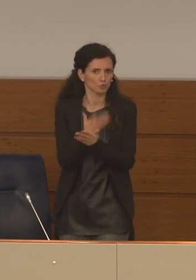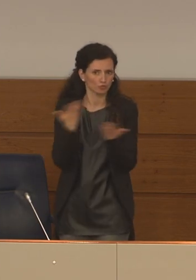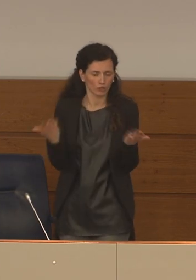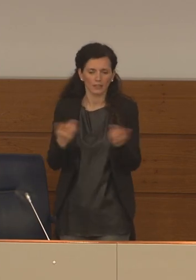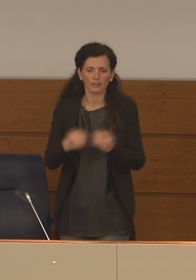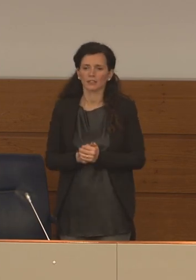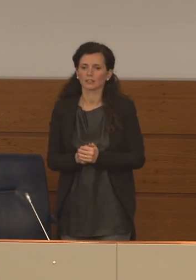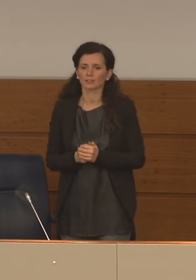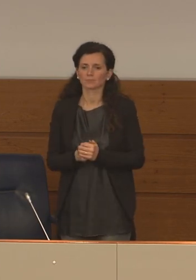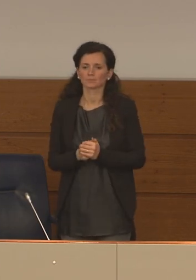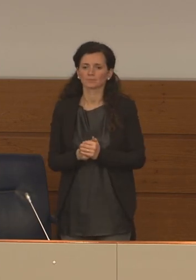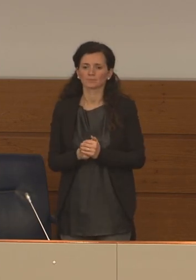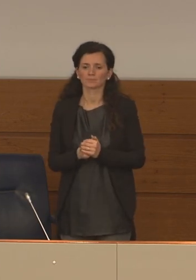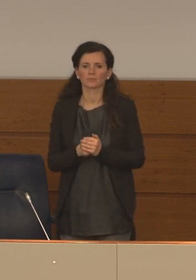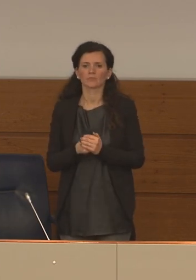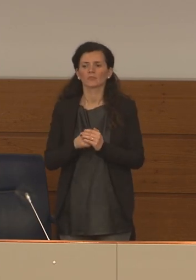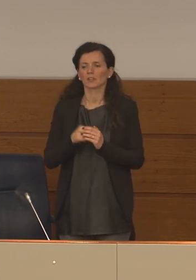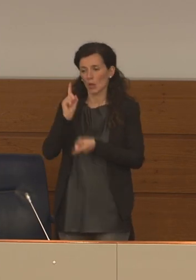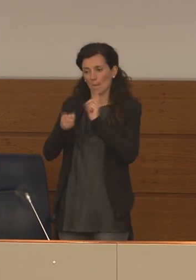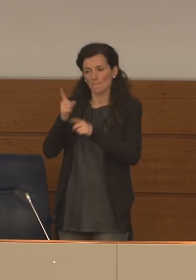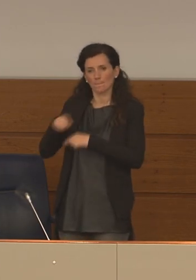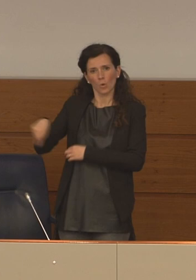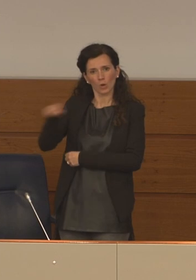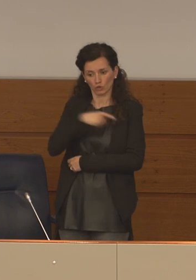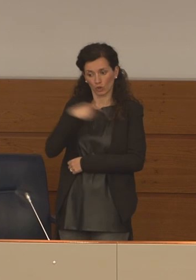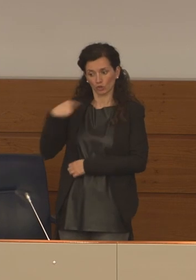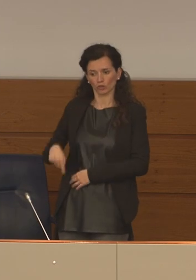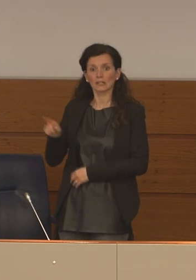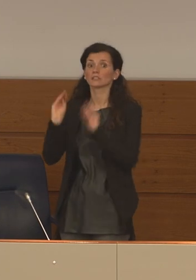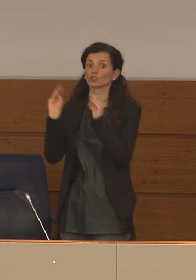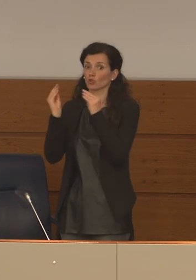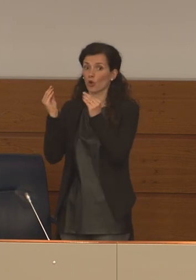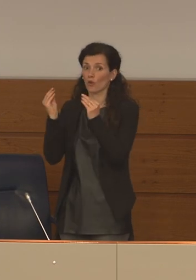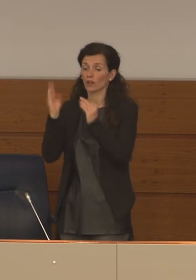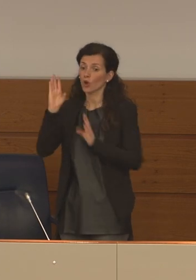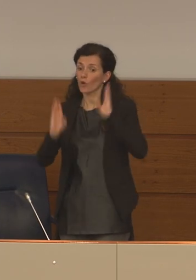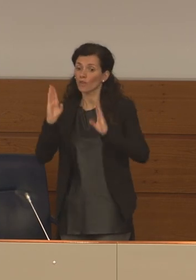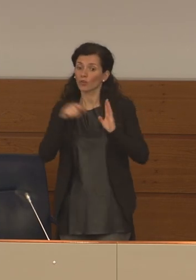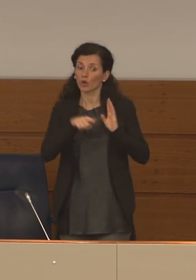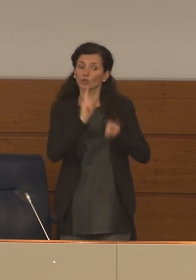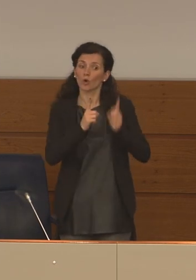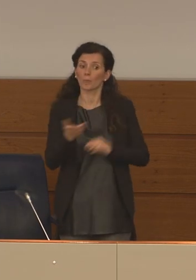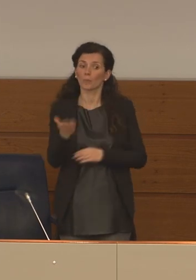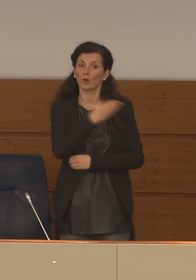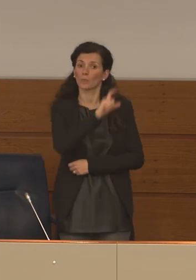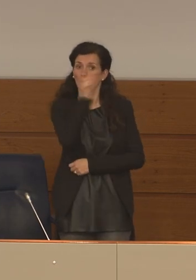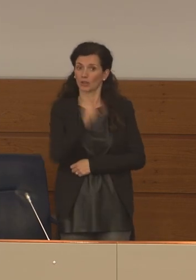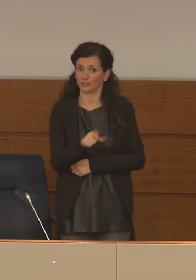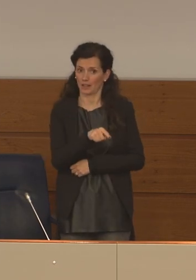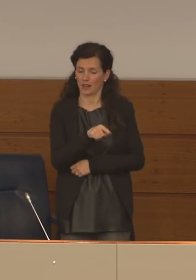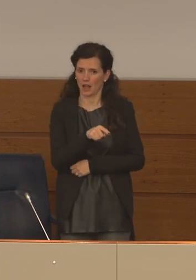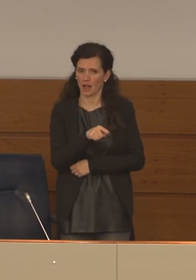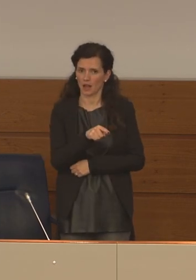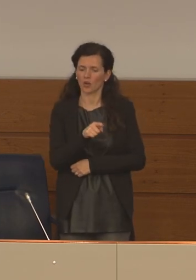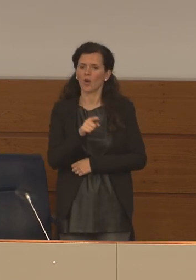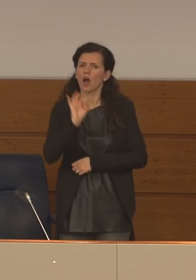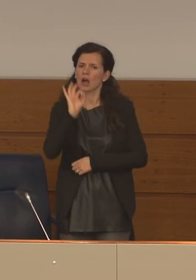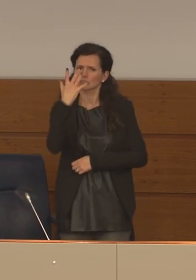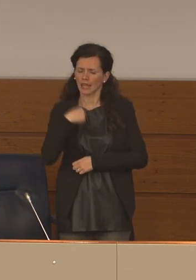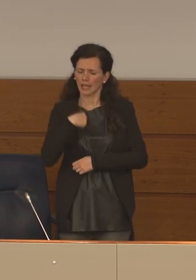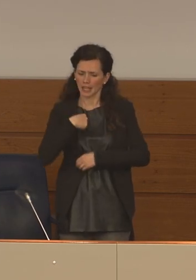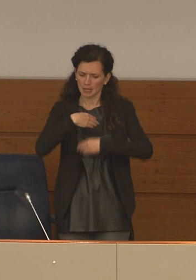dopodiché c'è anche il fatto della popolazione cinese è molto più giovane di quella italiana quindi se noi andiamo a stratificare